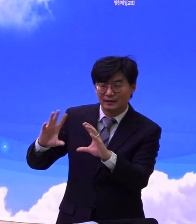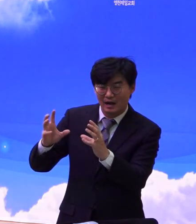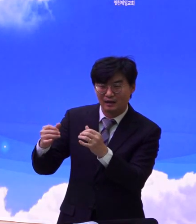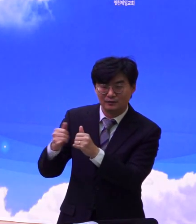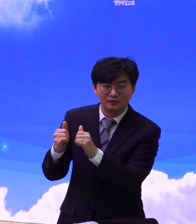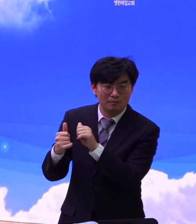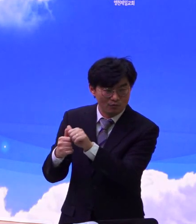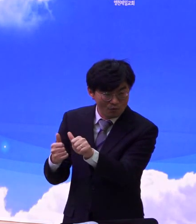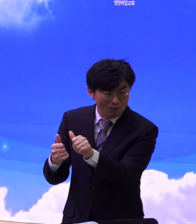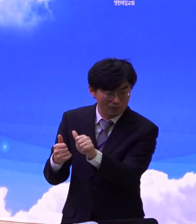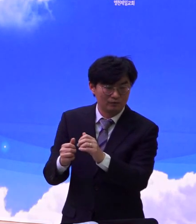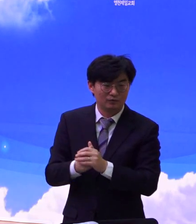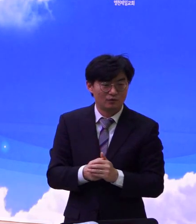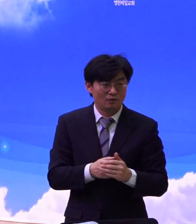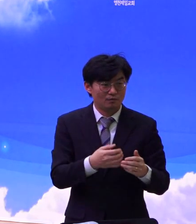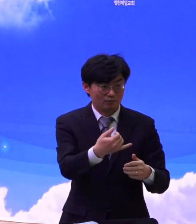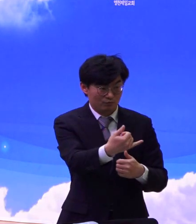허락하셨던 것이죠.